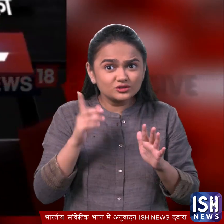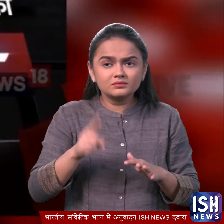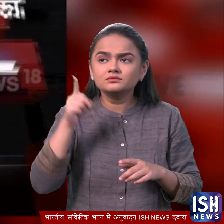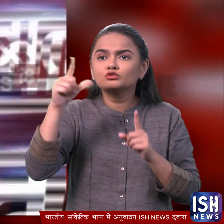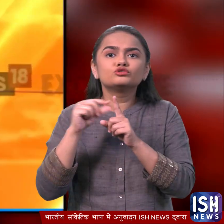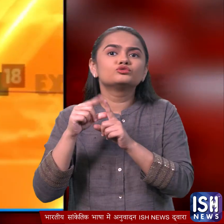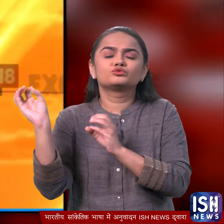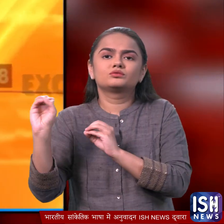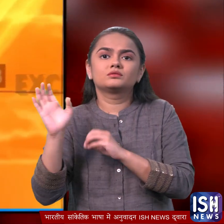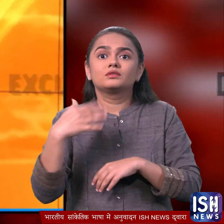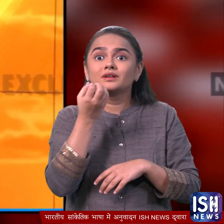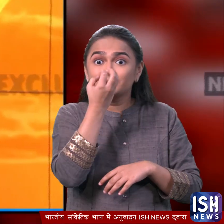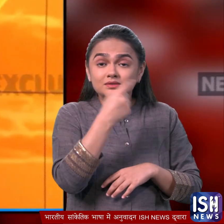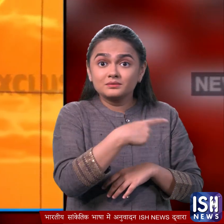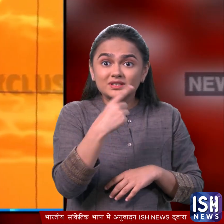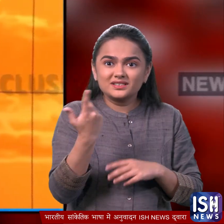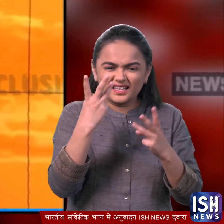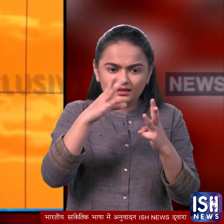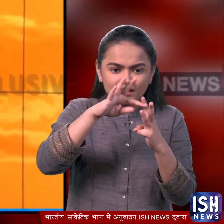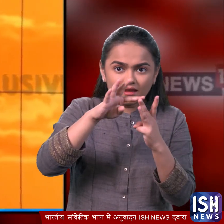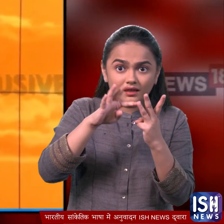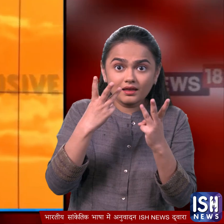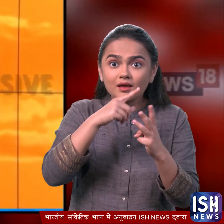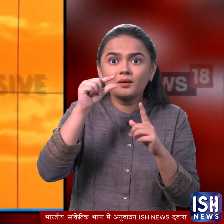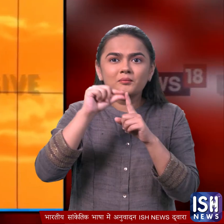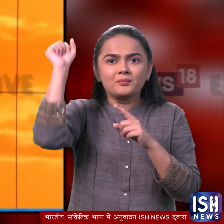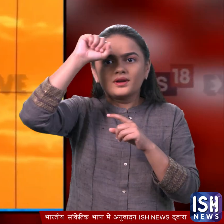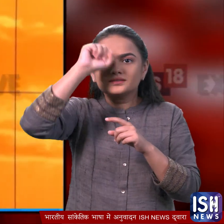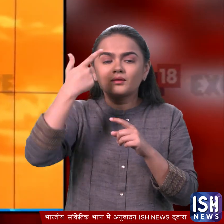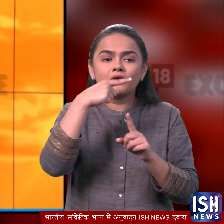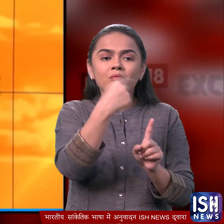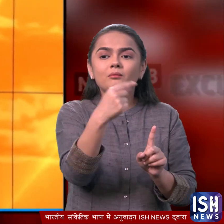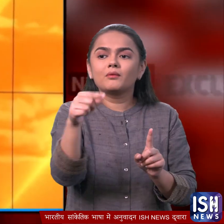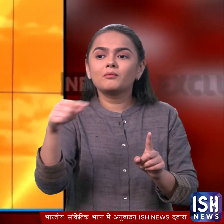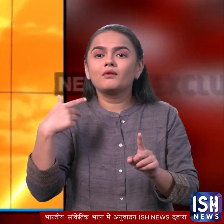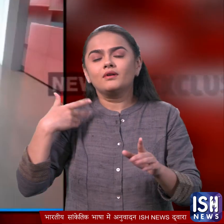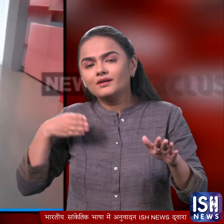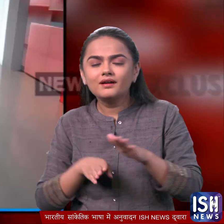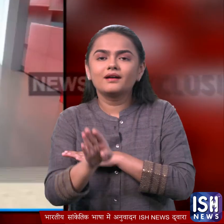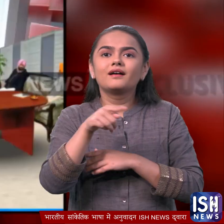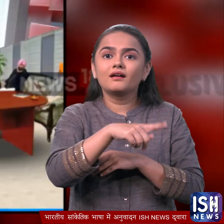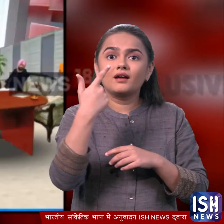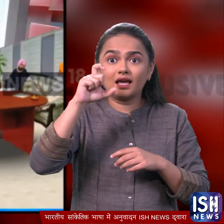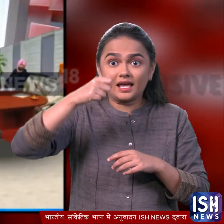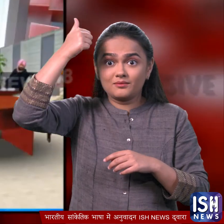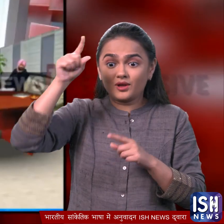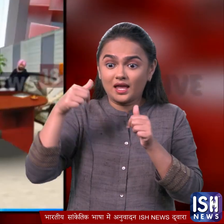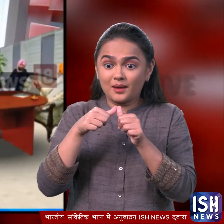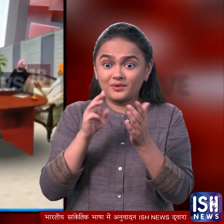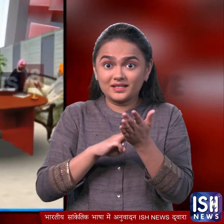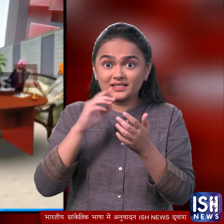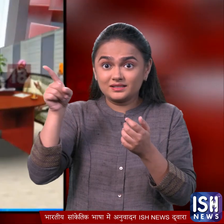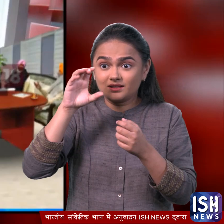चाहिए था। बीजेपी ने 3 दलों का गठबंधन बनाकर पंजाब विधानसभा चुनावों में उतरने का ऐलान कर दिया, जिसमें बीजेपी को कैप्टन अमरिंदर सिंह